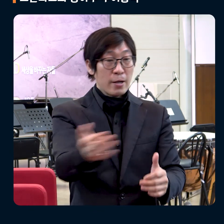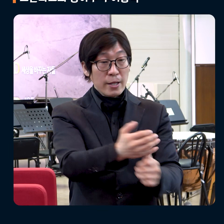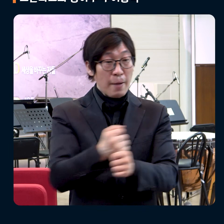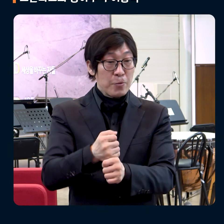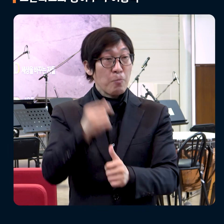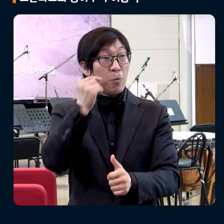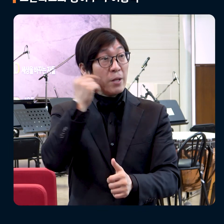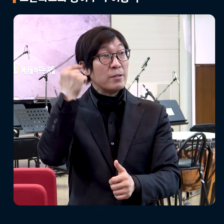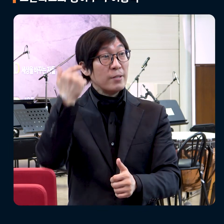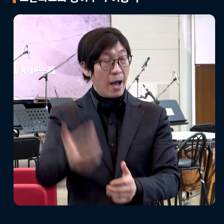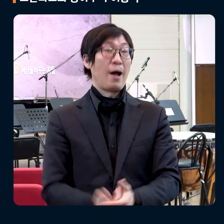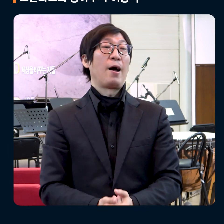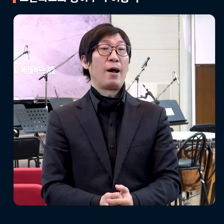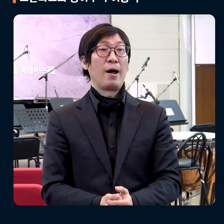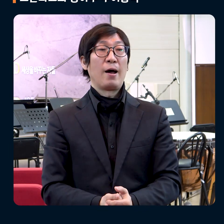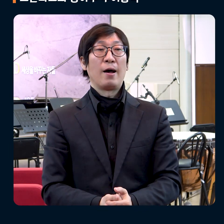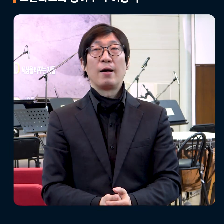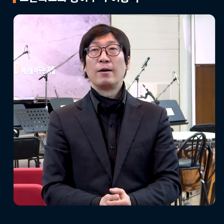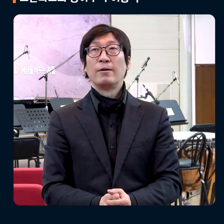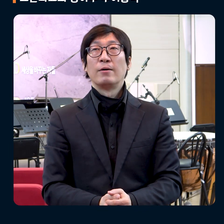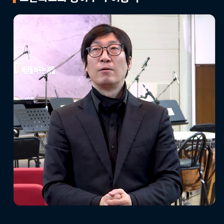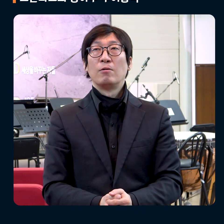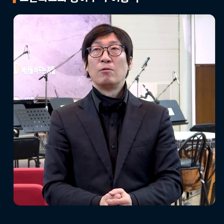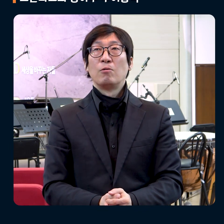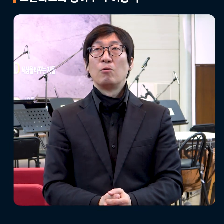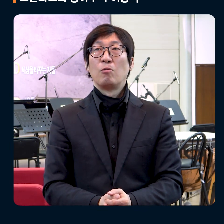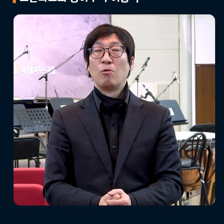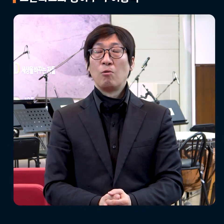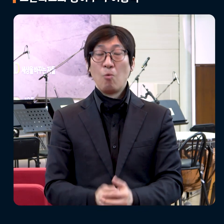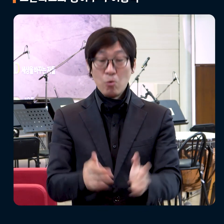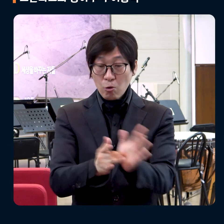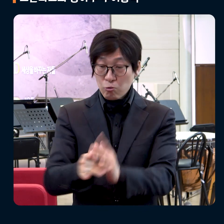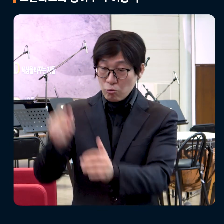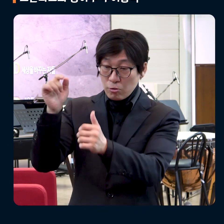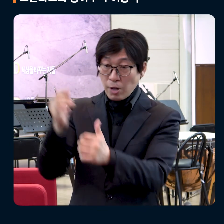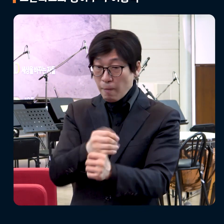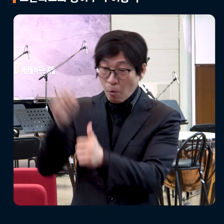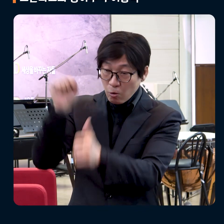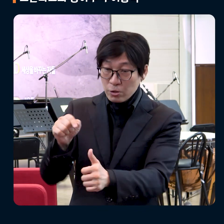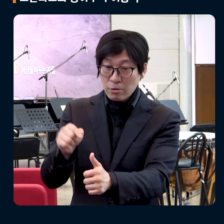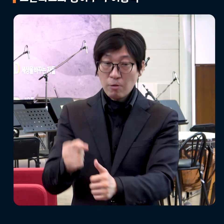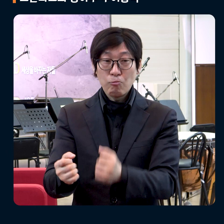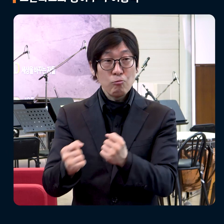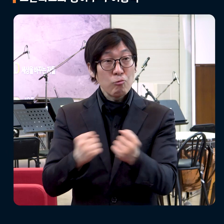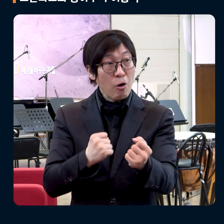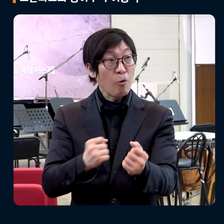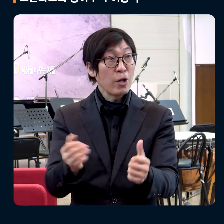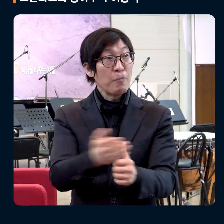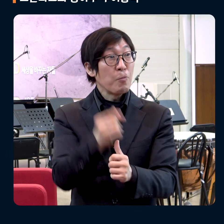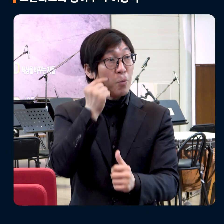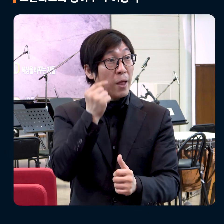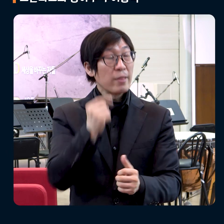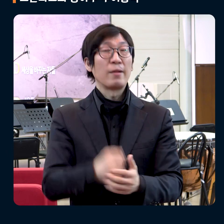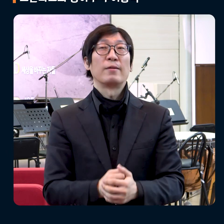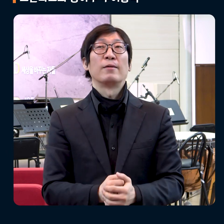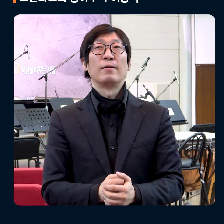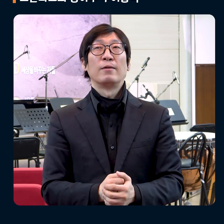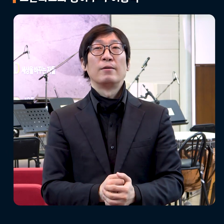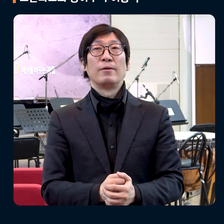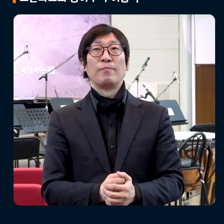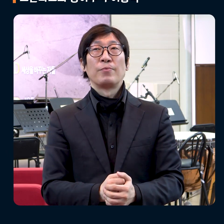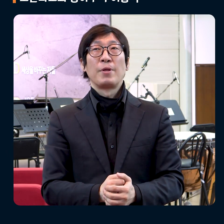묻되 어찌 잡아오지 아니하였느냐? 너 잡아오지 않았어. 왜 안 잡아왔어? 그랬더니